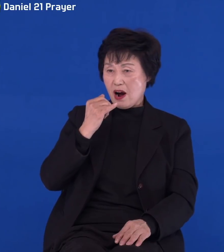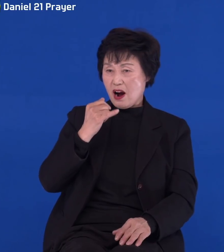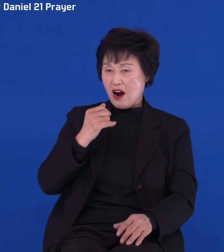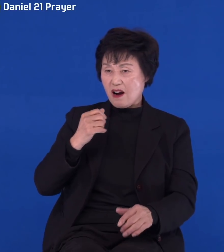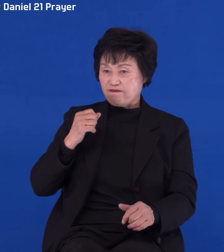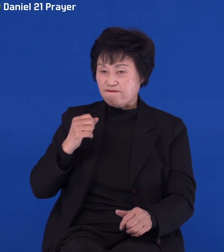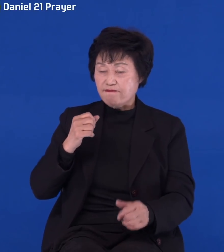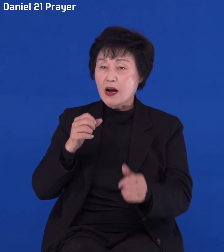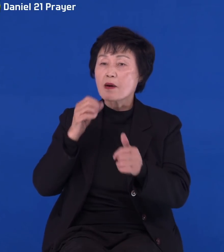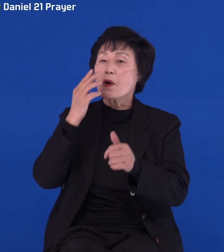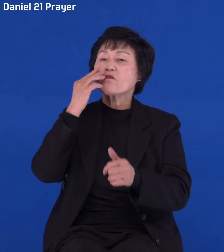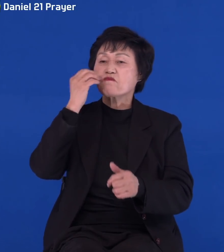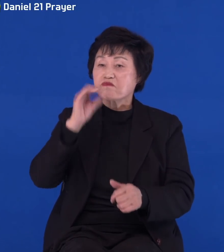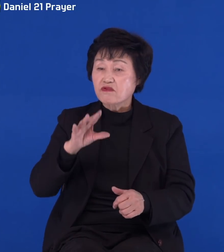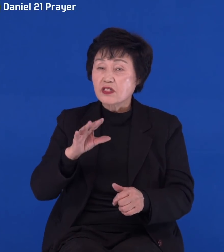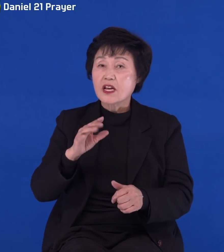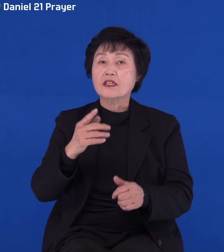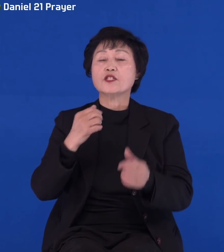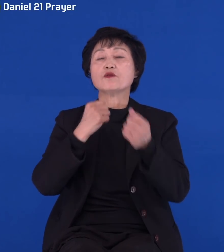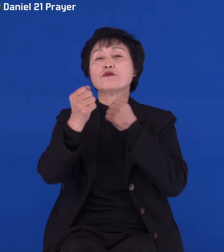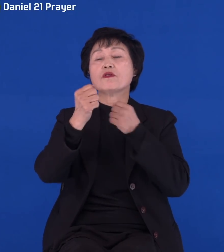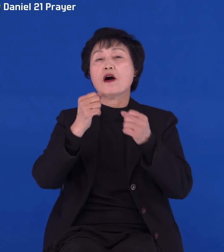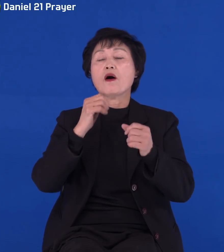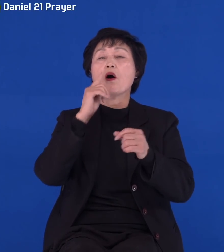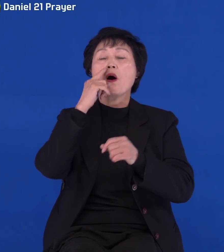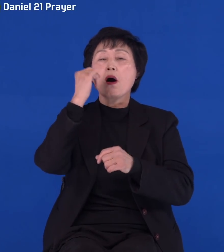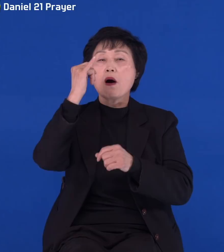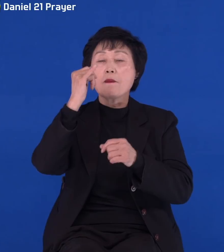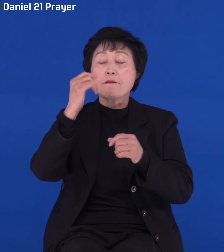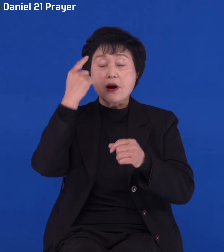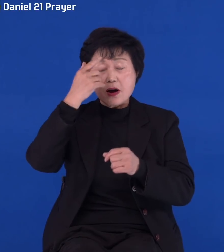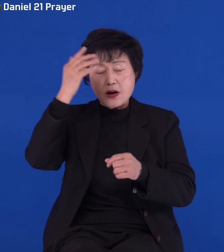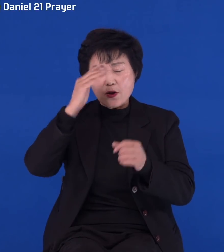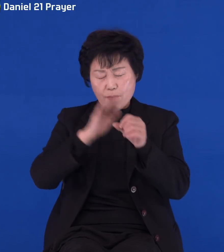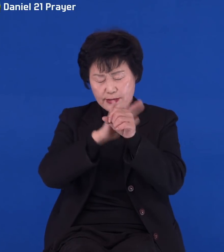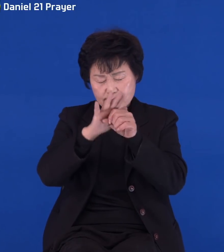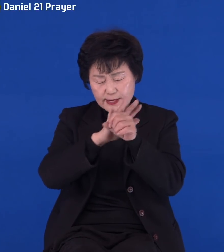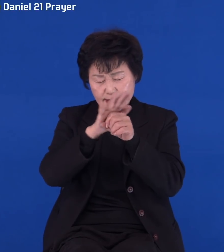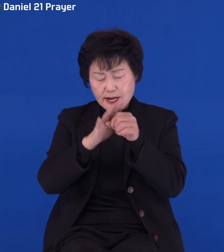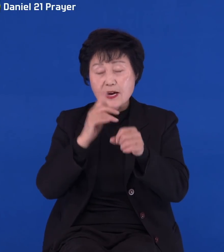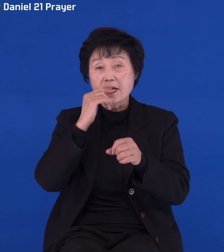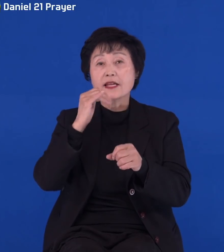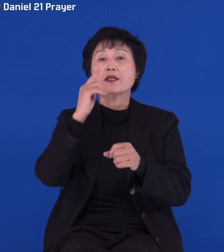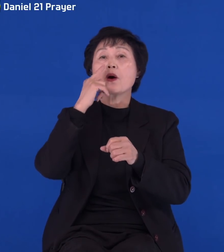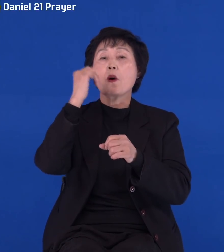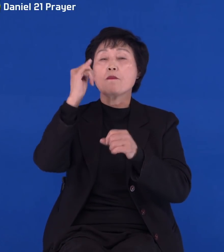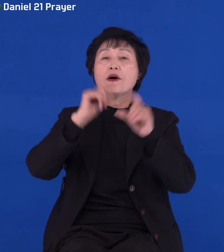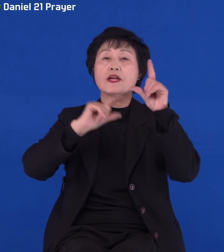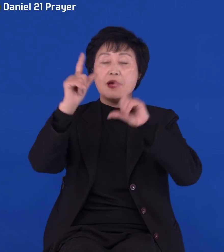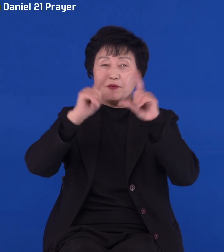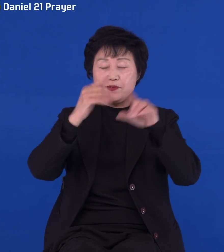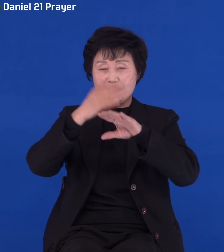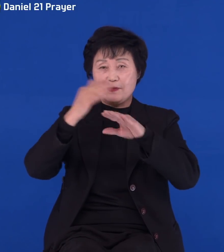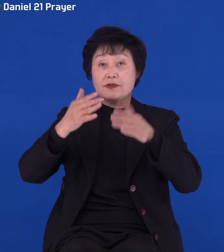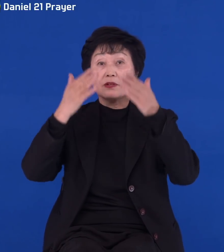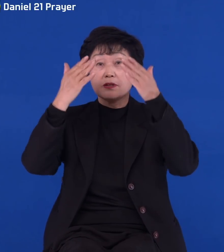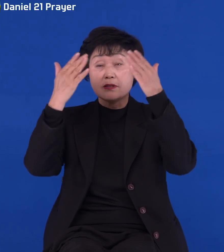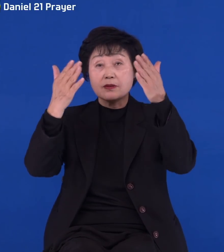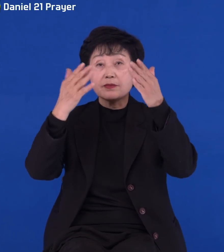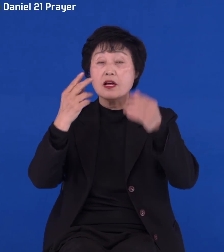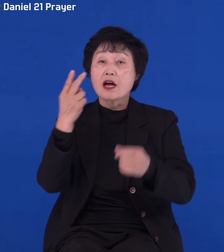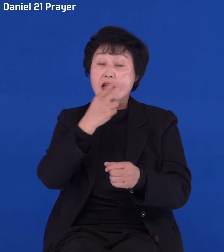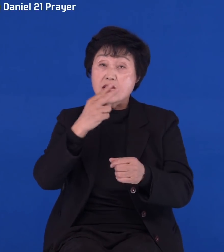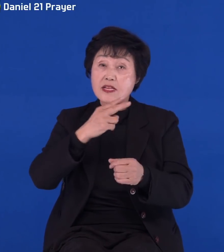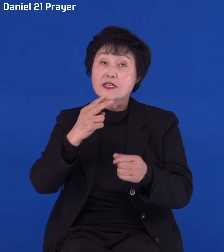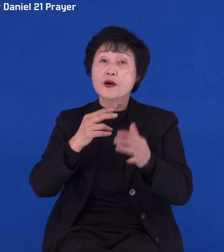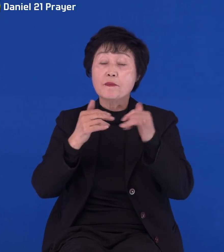통해 전도와 선교의 삶을 통하여 영혼을 사랑하는 삶을 가르쳐 주신 하나님께 감사를 드립니다. 2,000명 이상에게 전도했을지라도 열매가